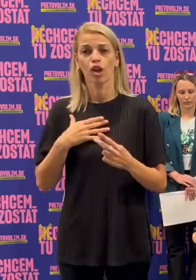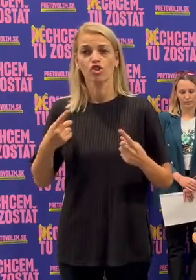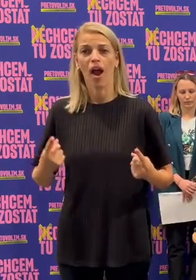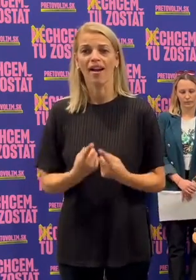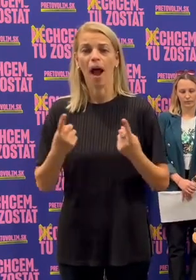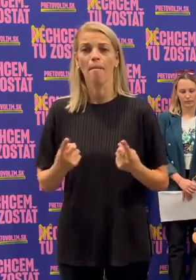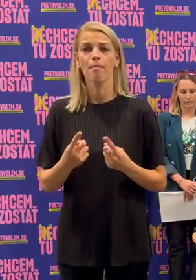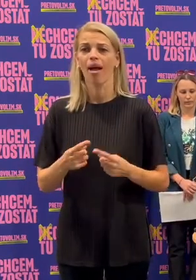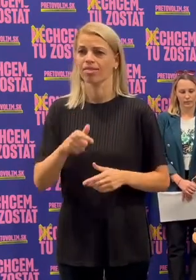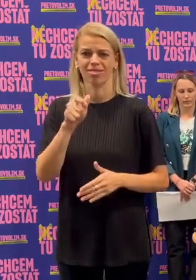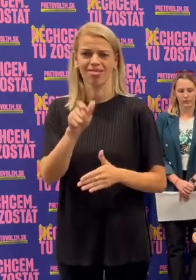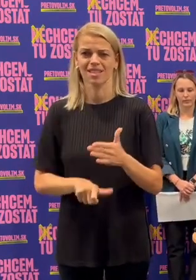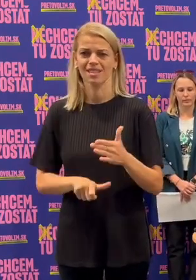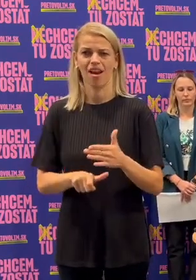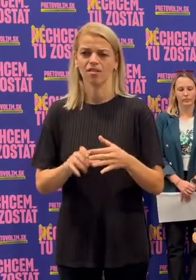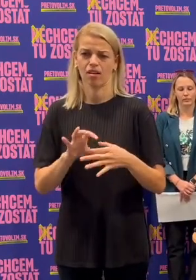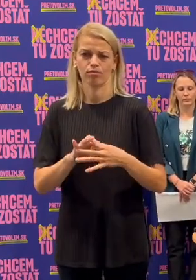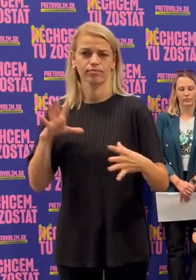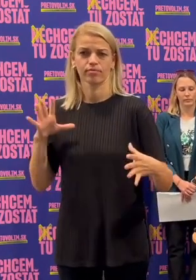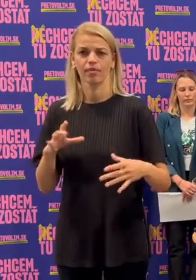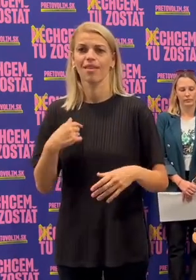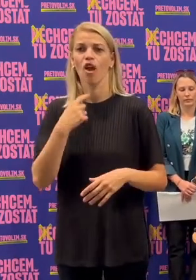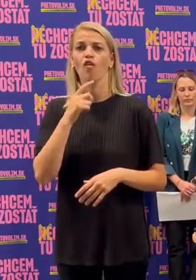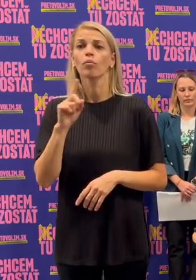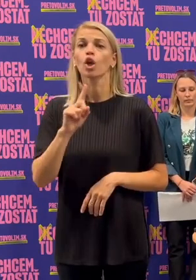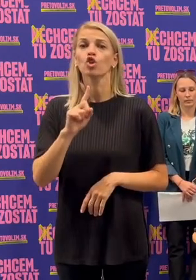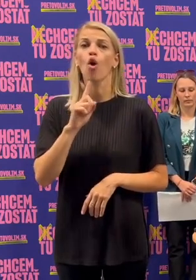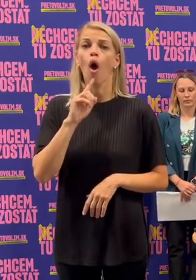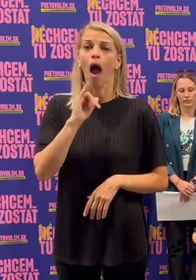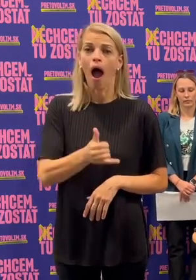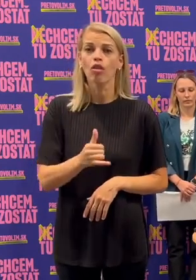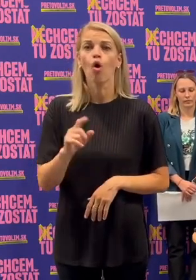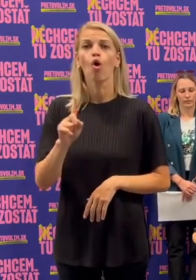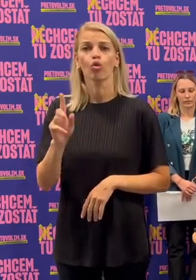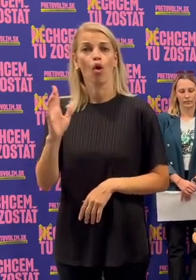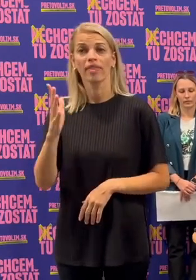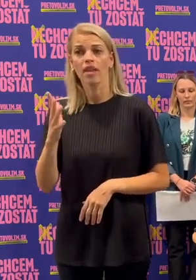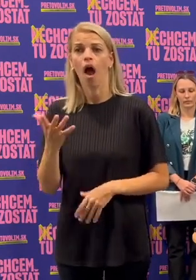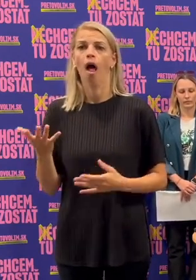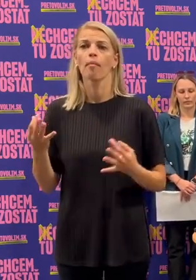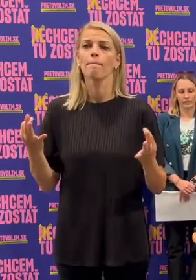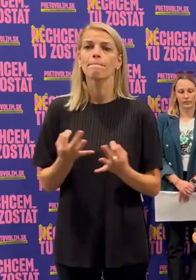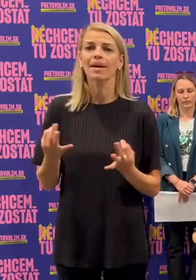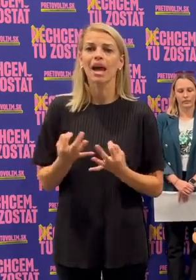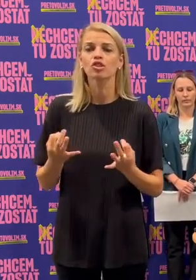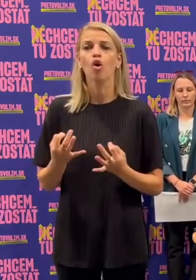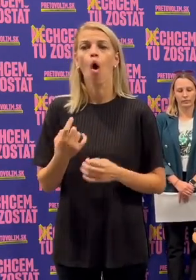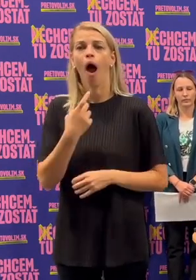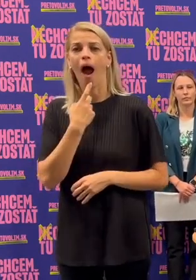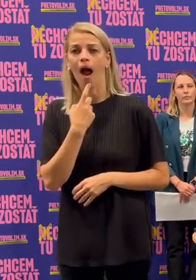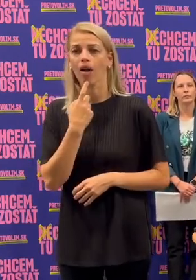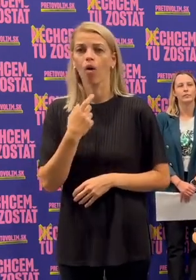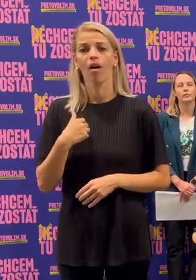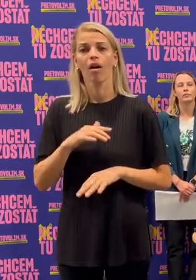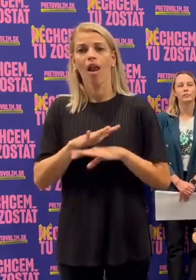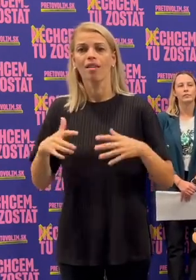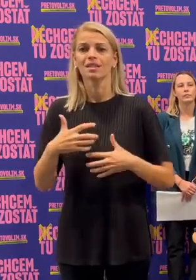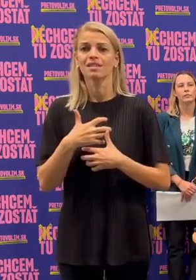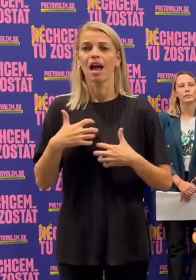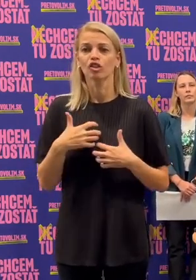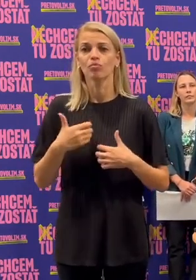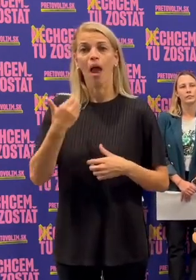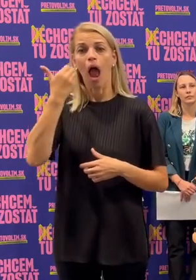absolútne nestranická, to znamená, že nehovoríme, koho voliť, koho nevoliť, prečo, alebo že ako nad tým rozmýšľať. Snažíme sa dostať ľudí